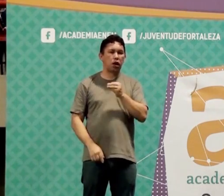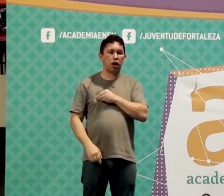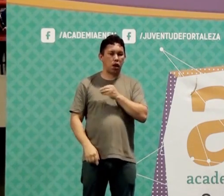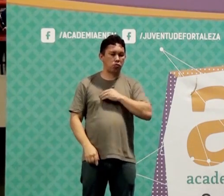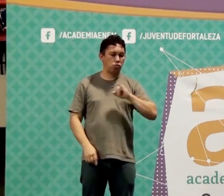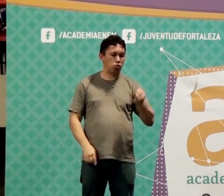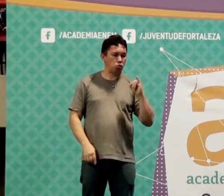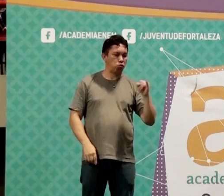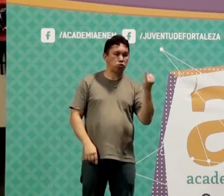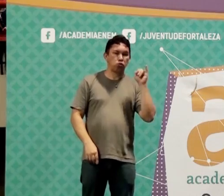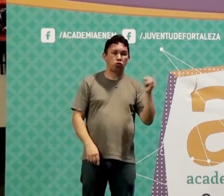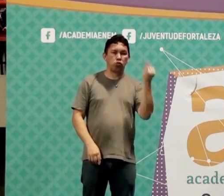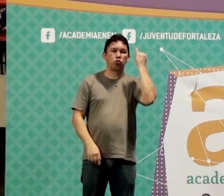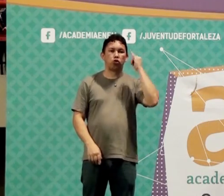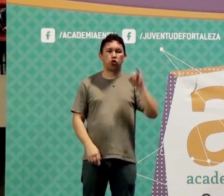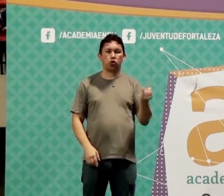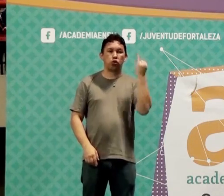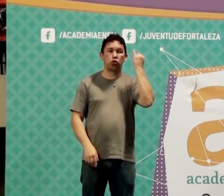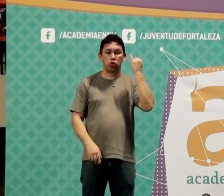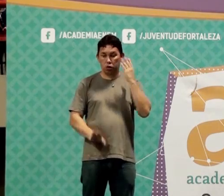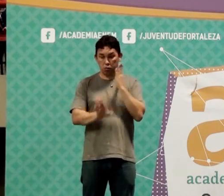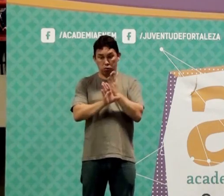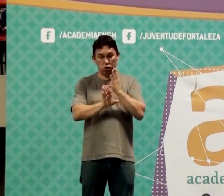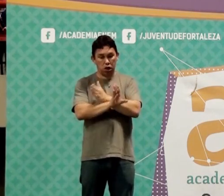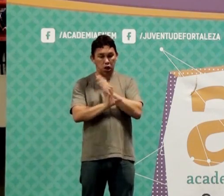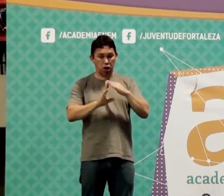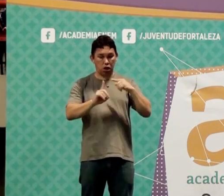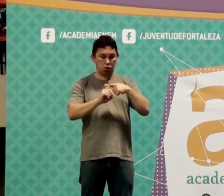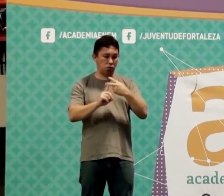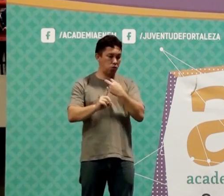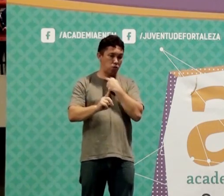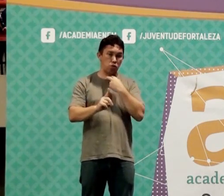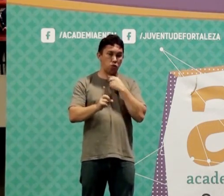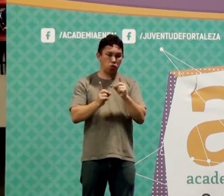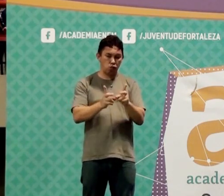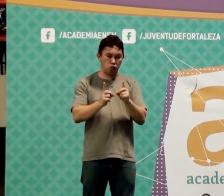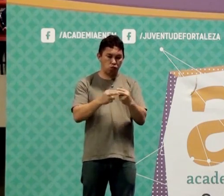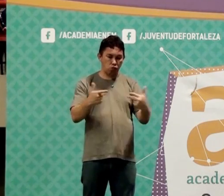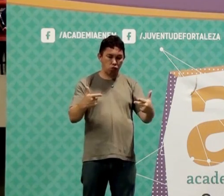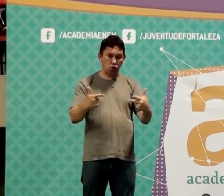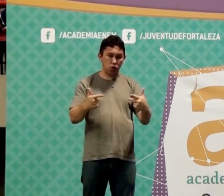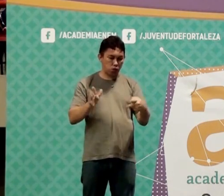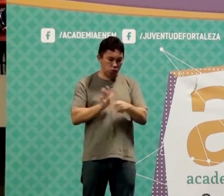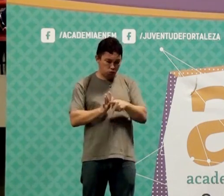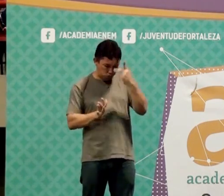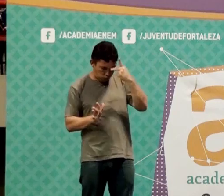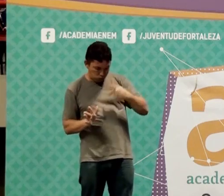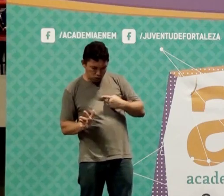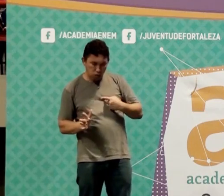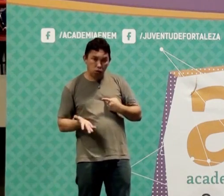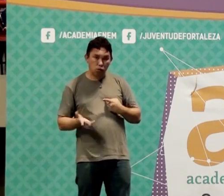não ia saber o que é usura. Então bote do lado aí um tracinho. Do lado de usura.